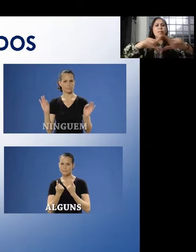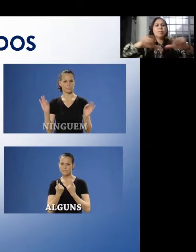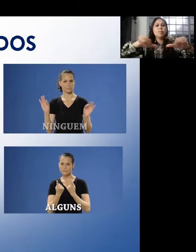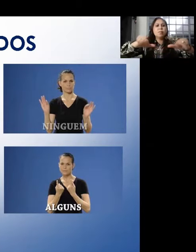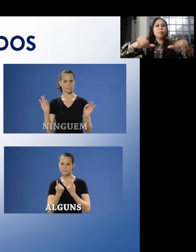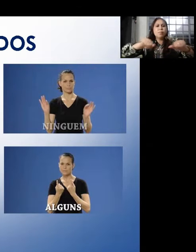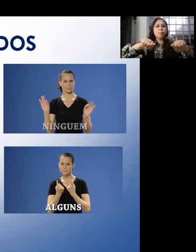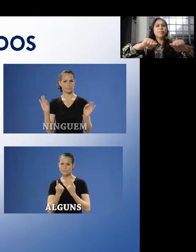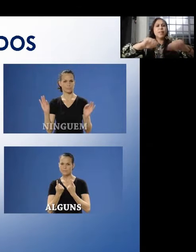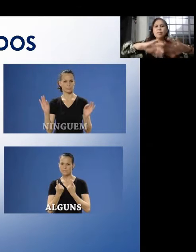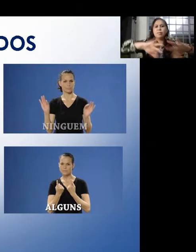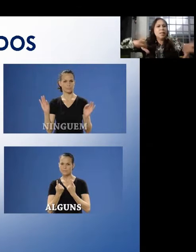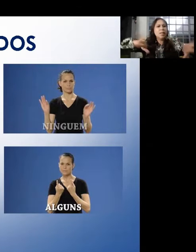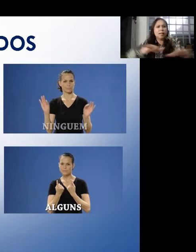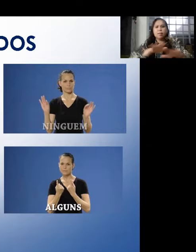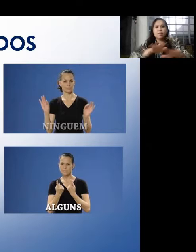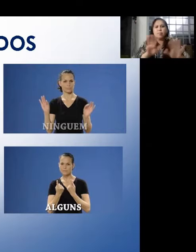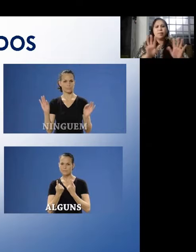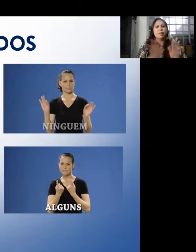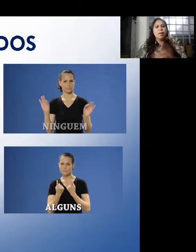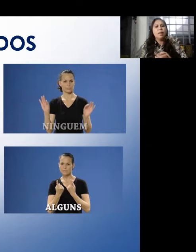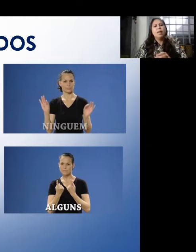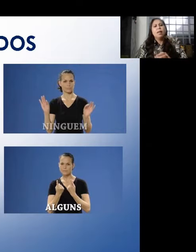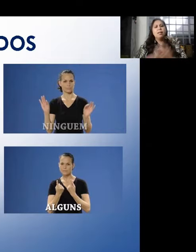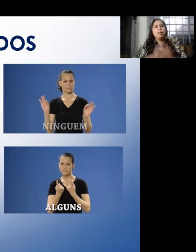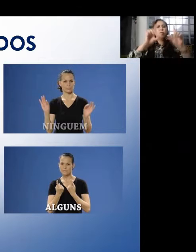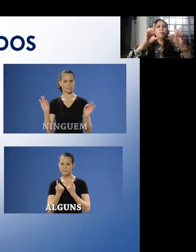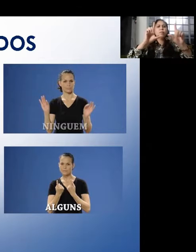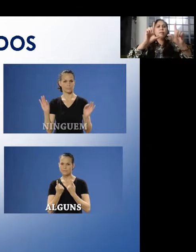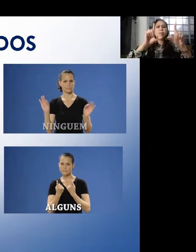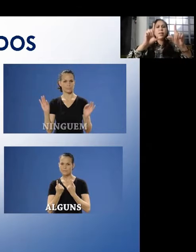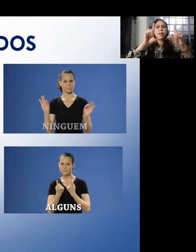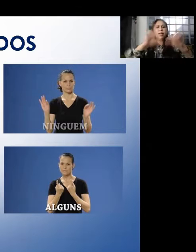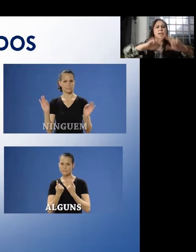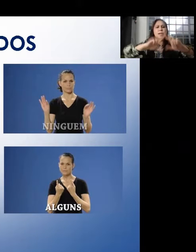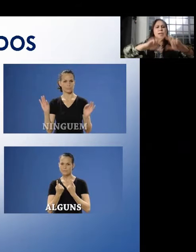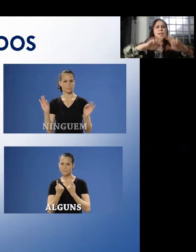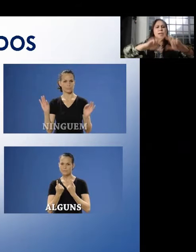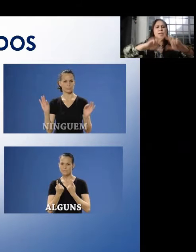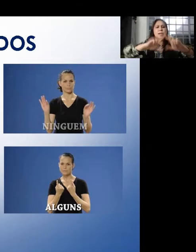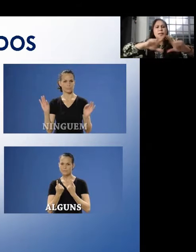quando está vazio, né? Não tem nada. É dessa configuração em L,